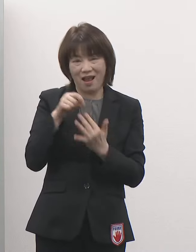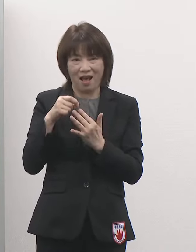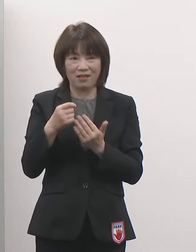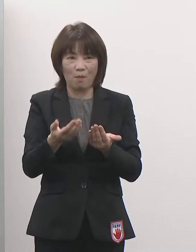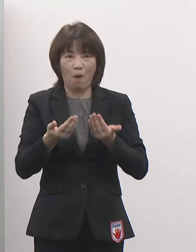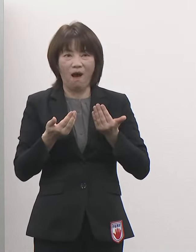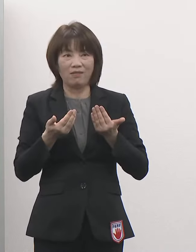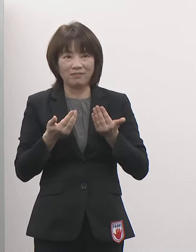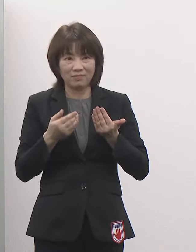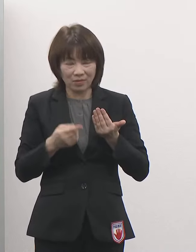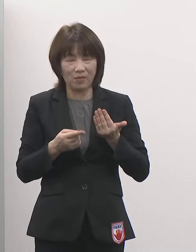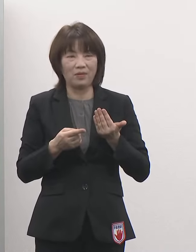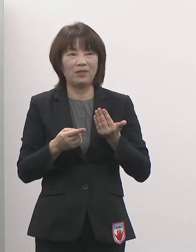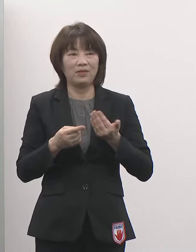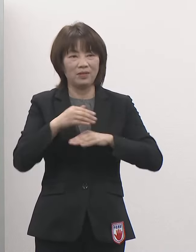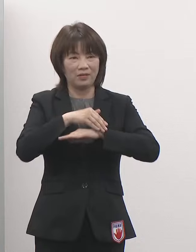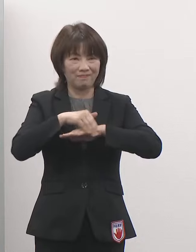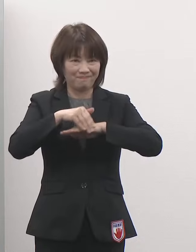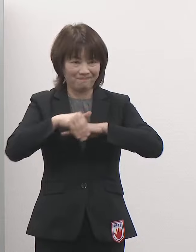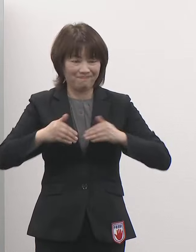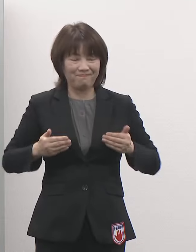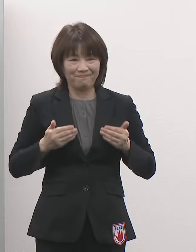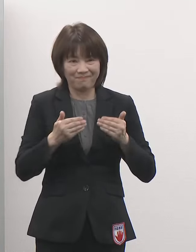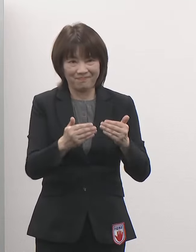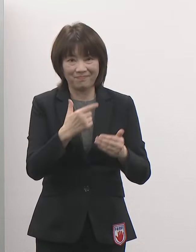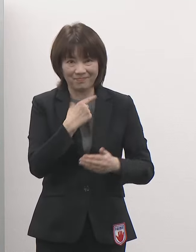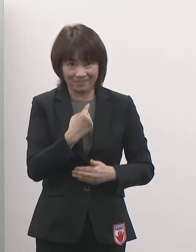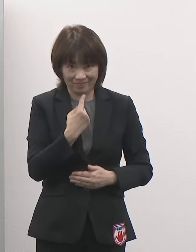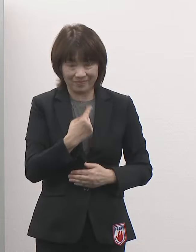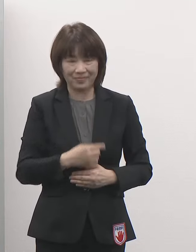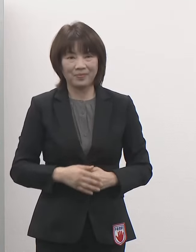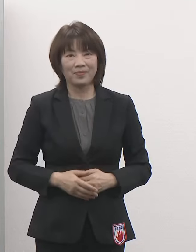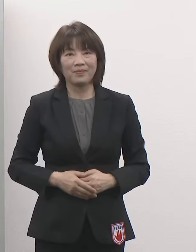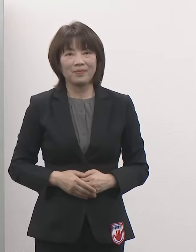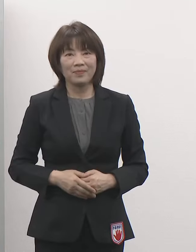ういう、施策を、進めてまいりたいと、考えております。